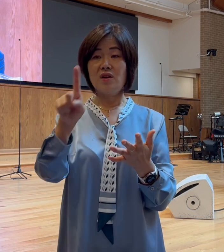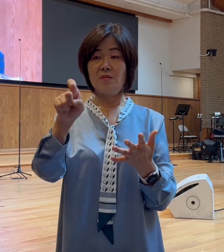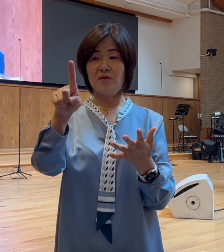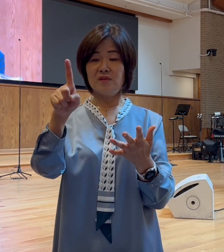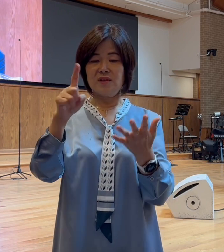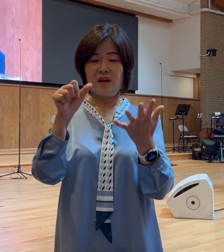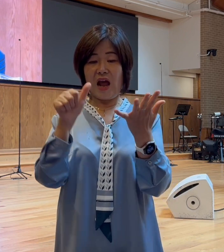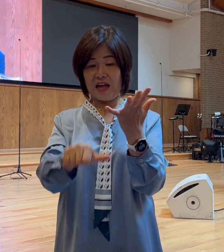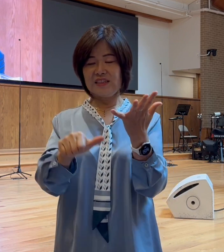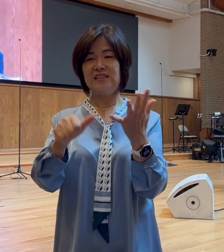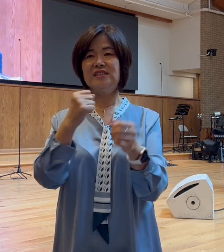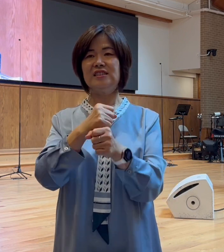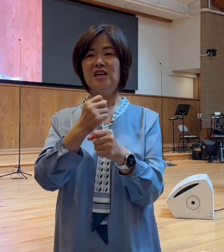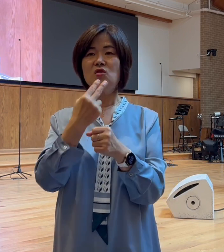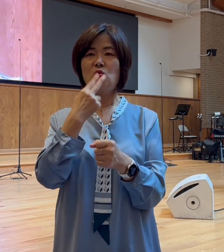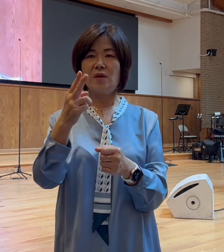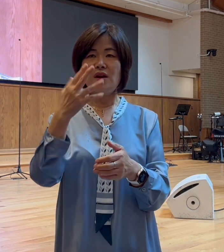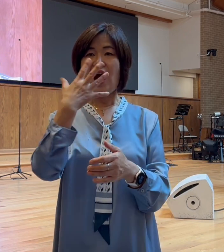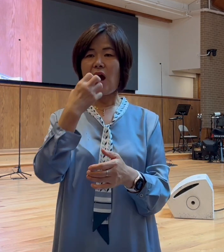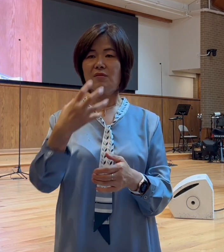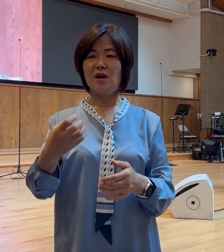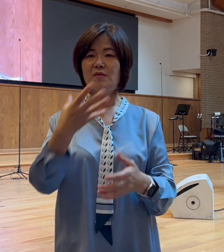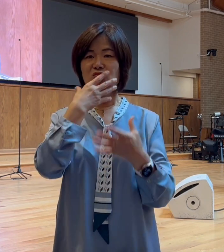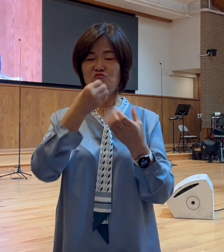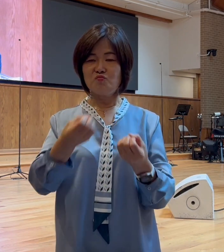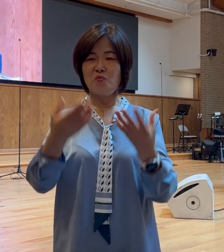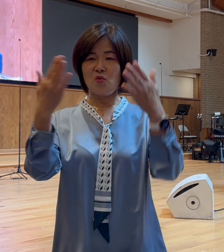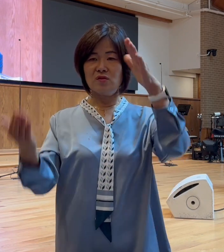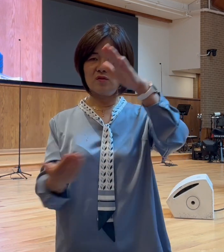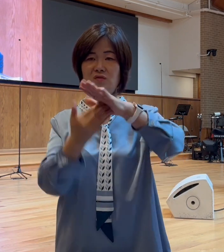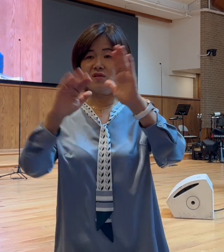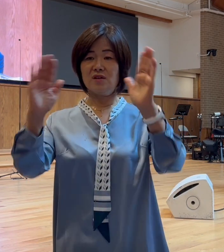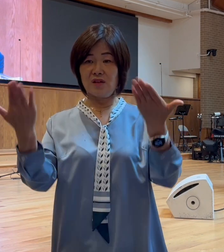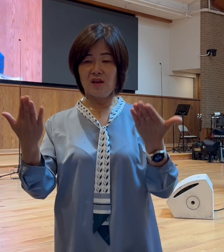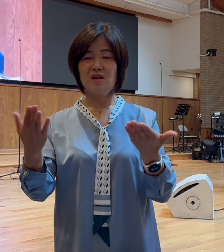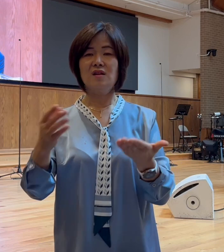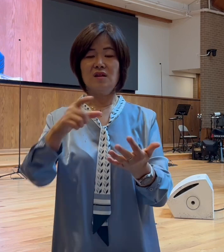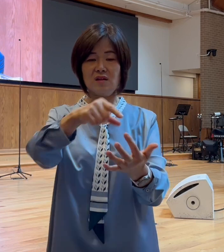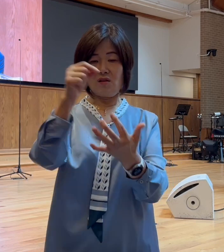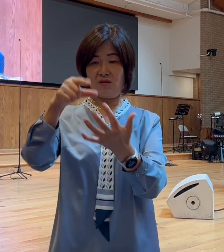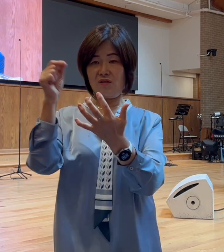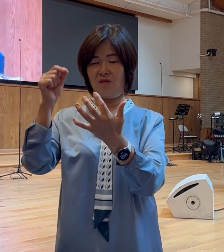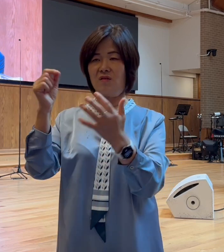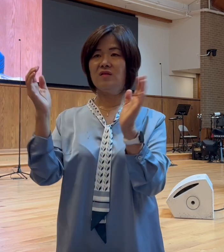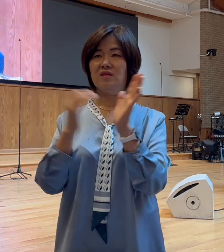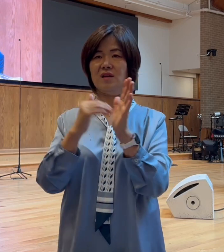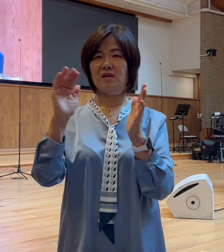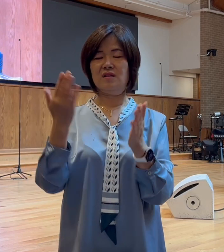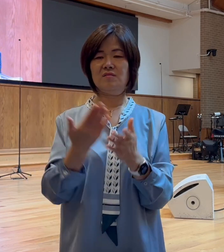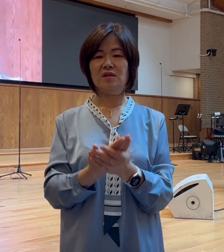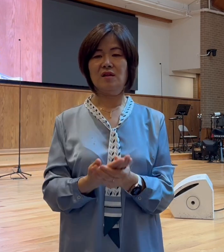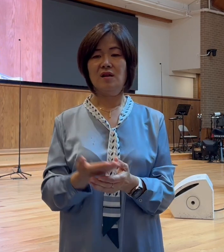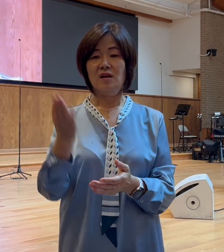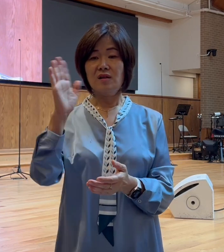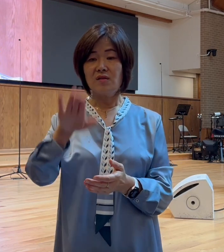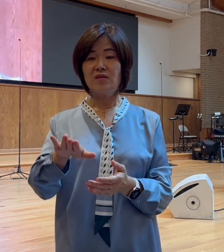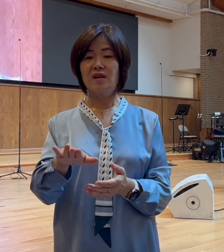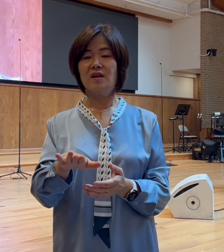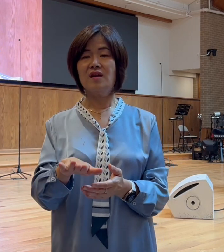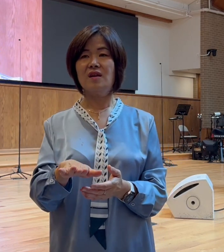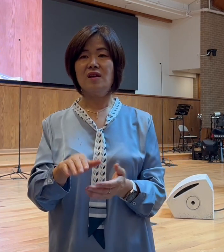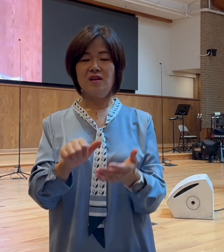요셉을 아브라함의 축복을 성취하는 수단으로 이제 택하신 거 아닙니까? 그런데 이제